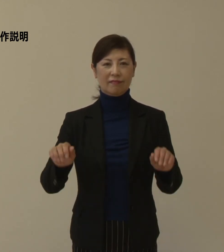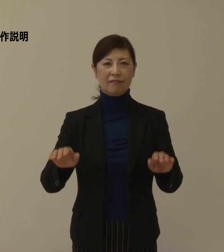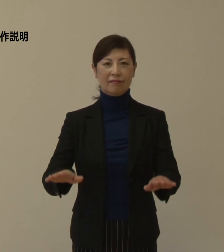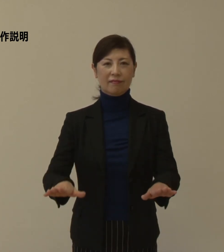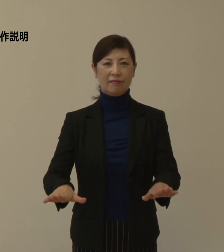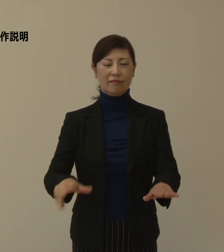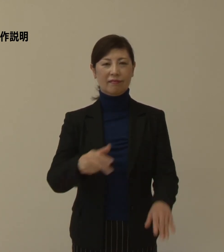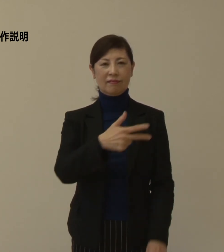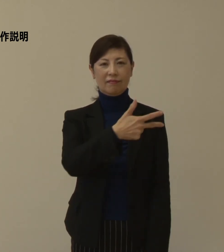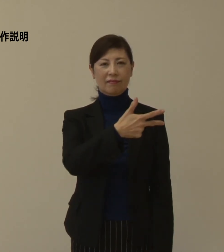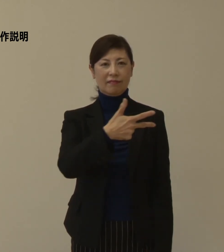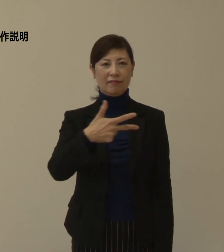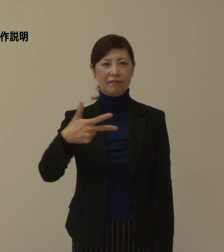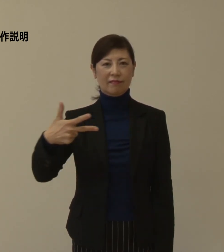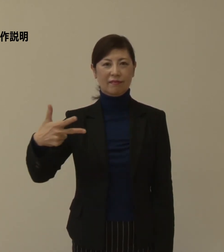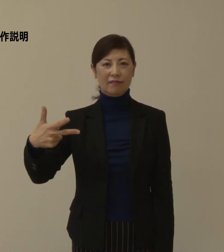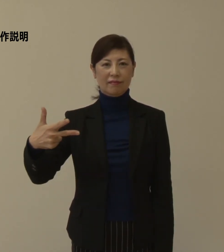今週、